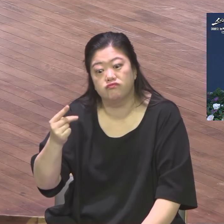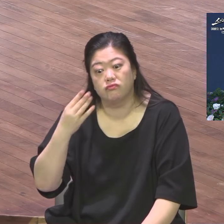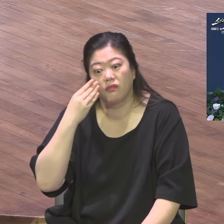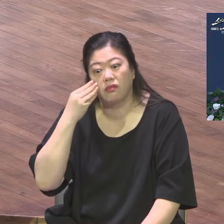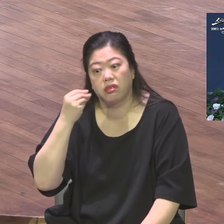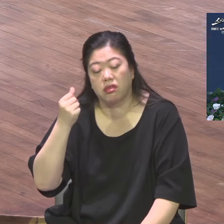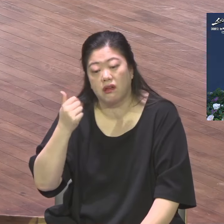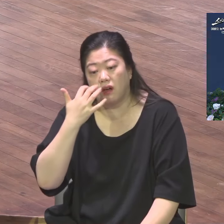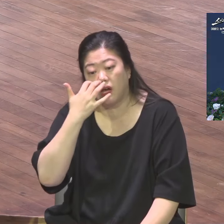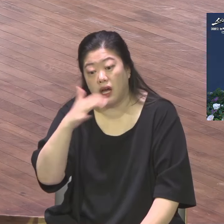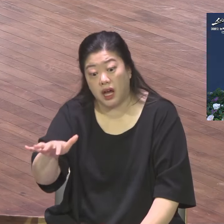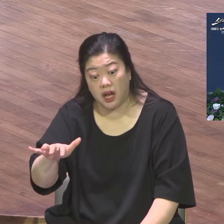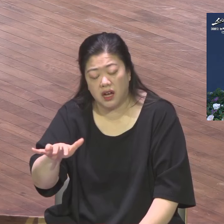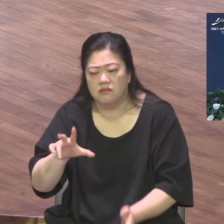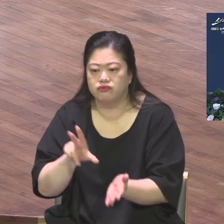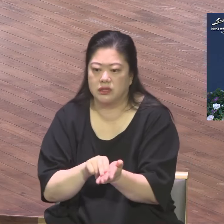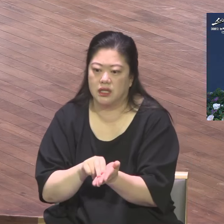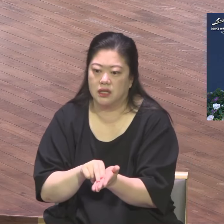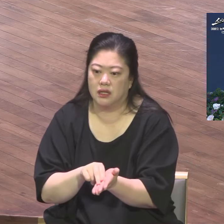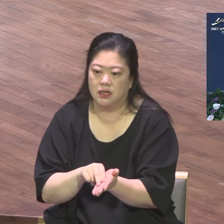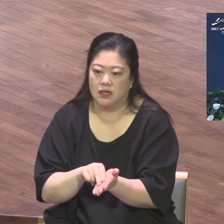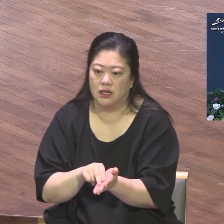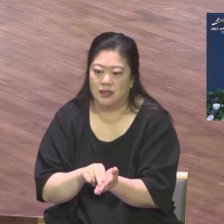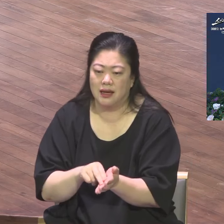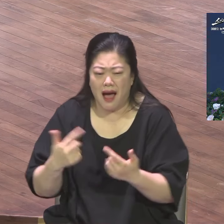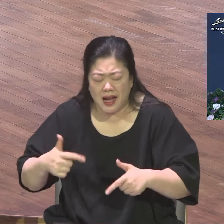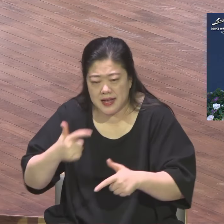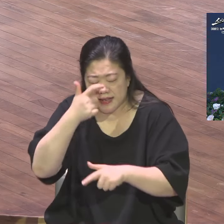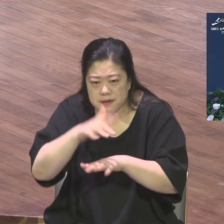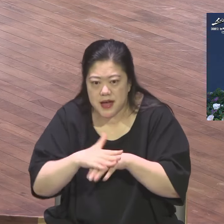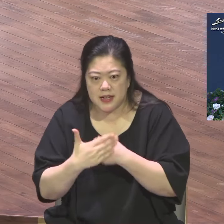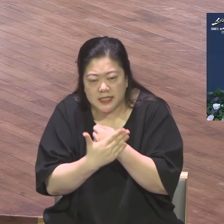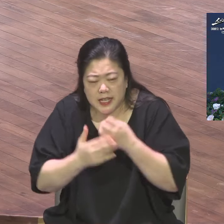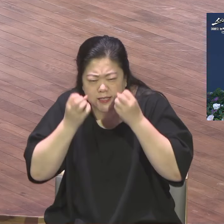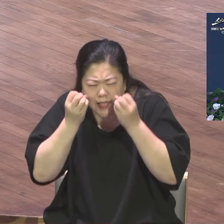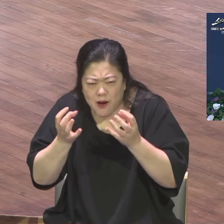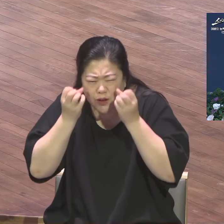설렘이 있길 바랍니다. 응? 설렘으로.